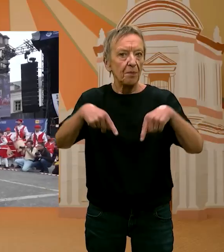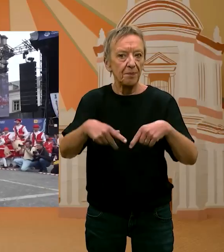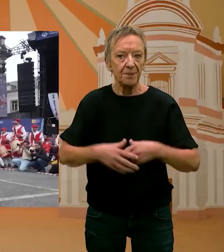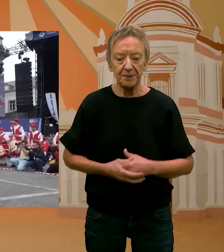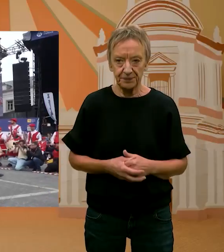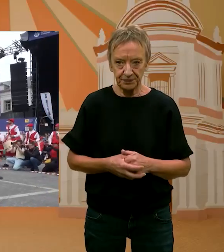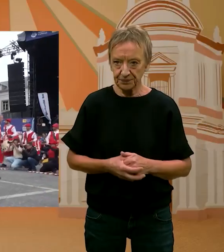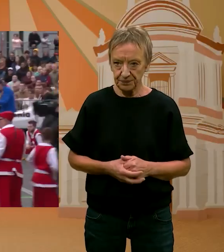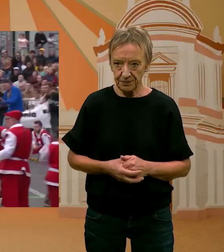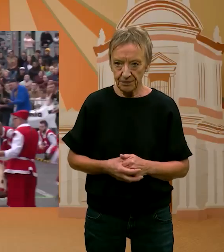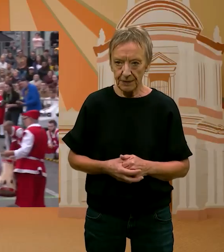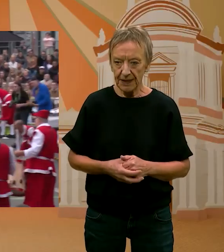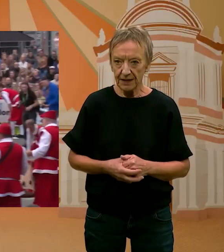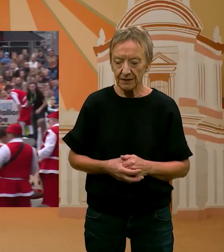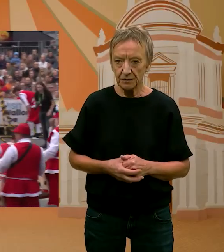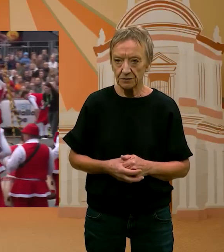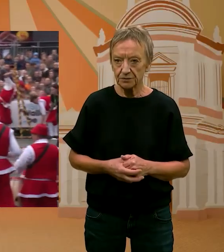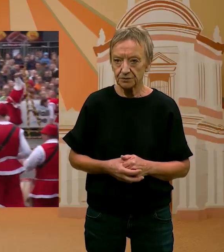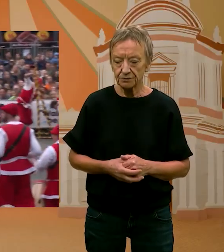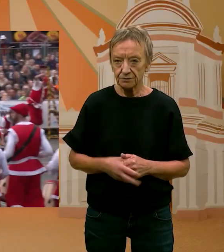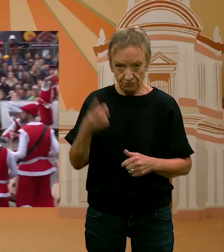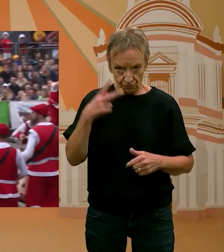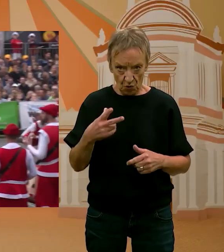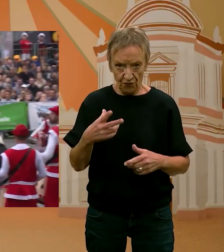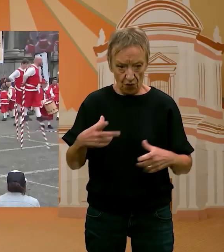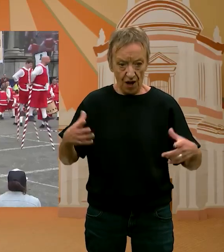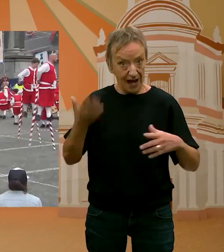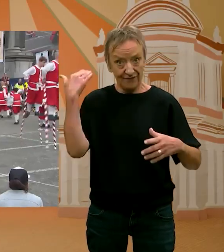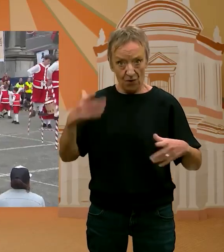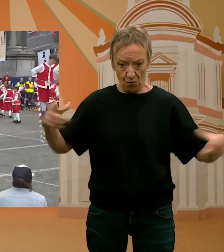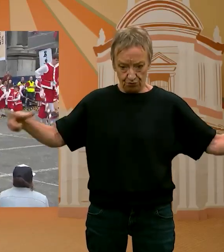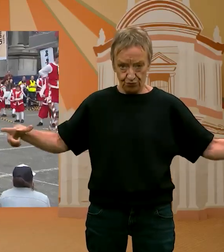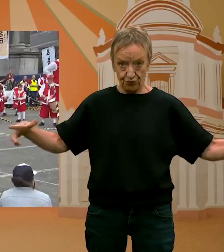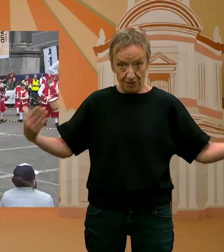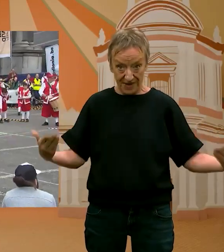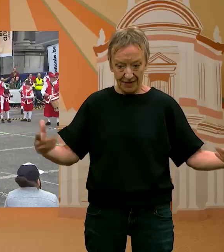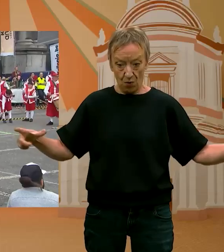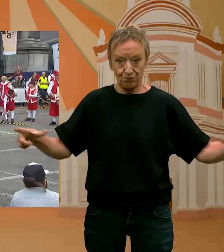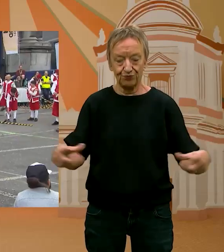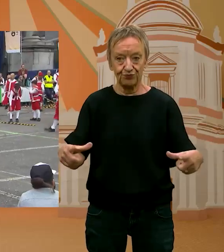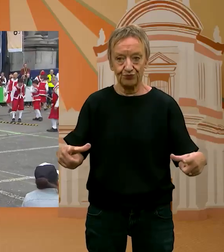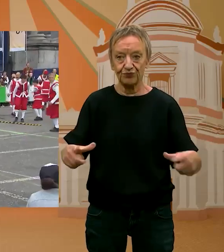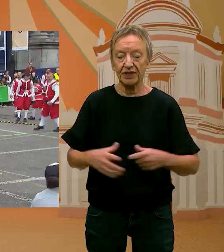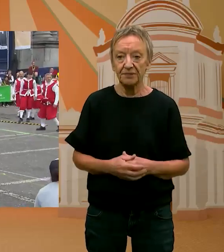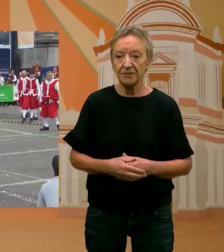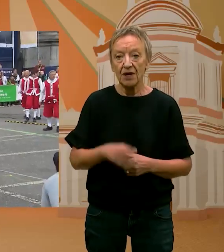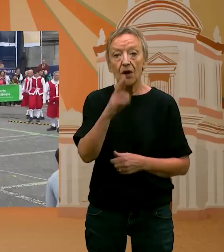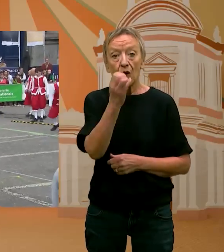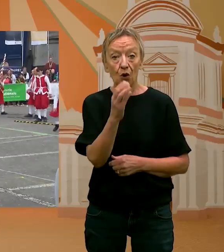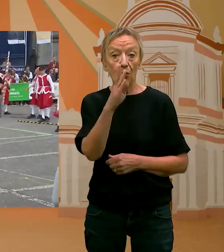voilà, à un moment, voilà. Donc on voit que l'air de jeu est raccourci, ça veut dire pour Robin, ben tu pourras un petit peu moins te reposer ou un peu moins